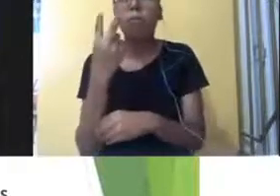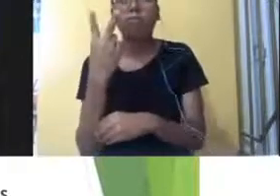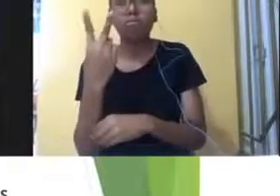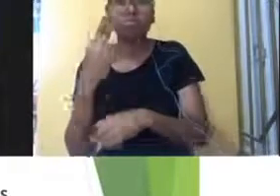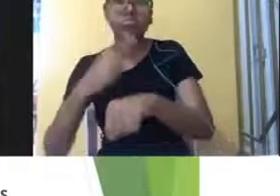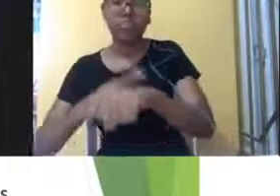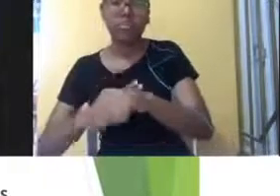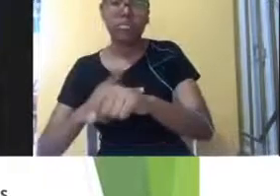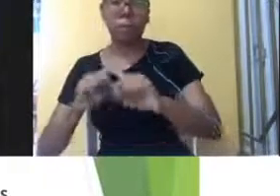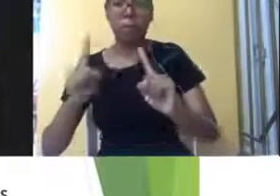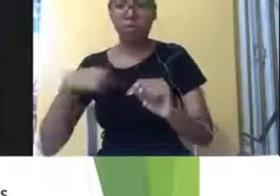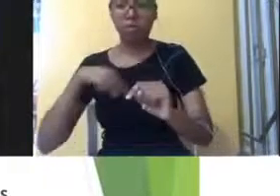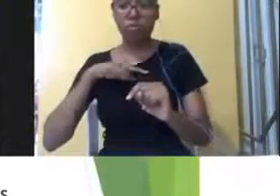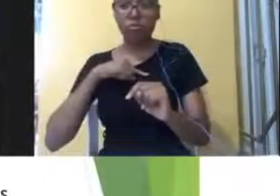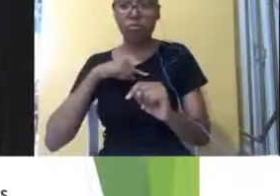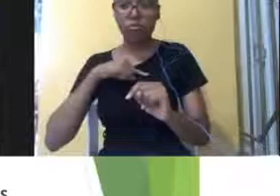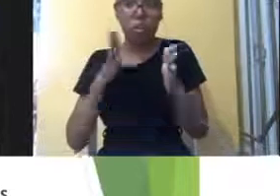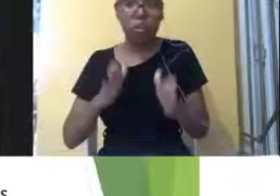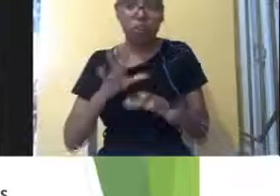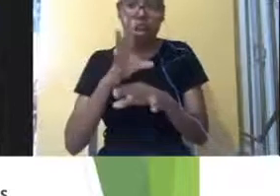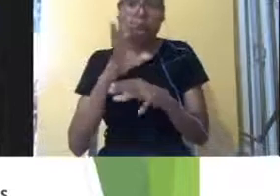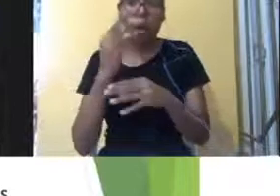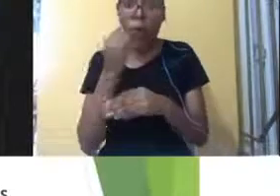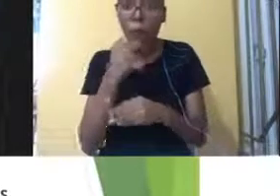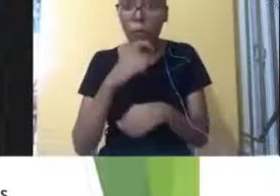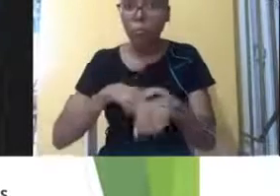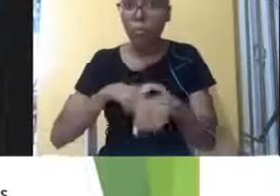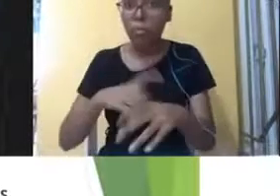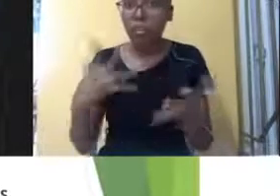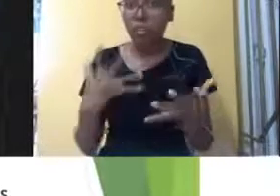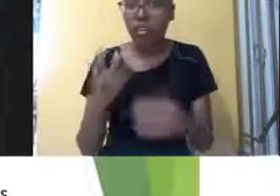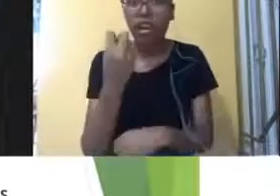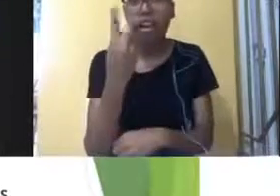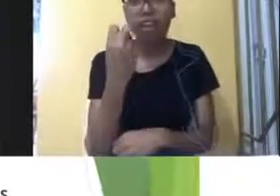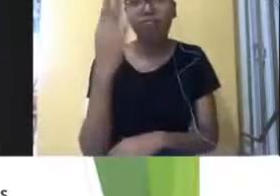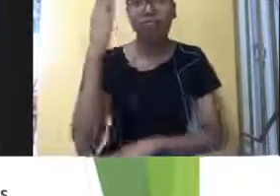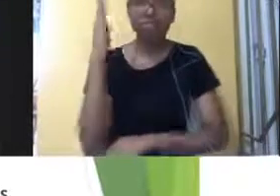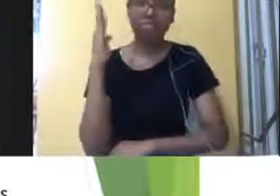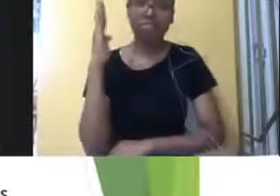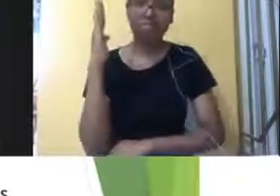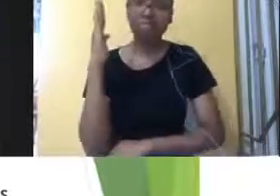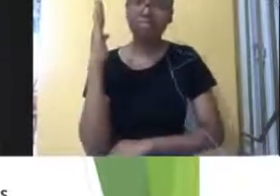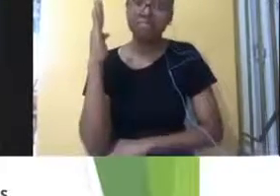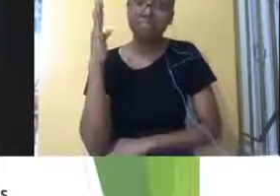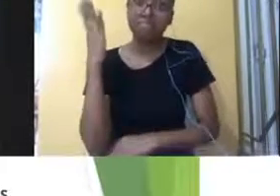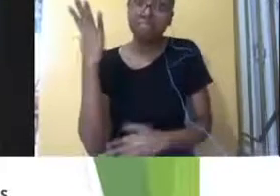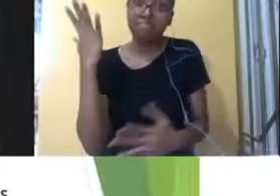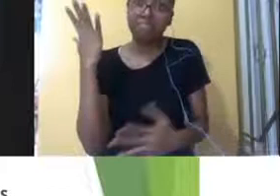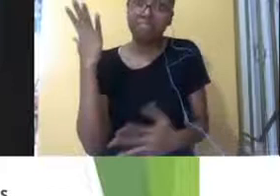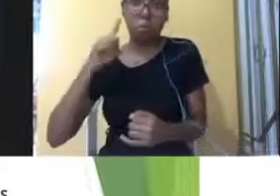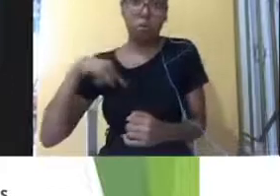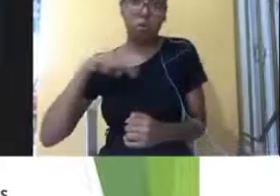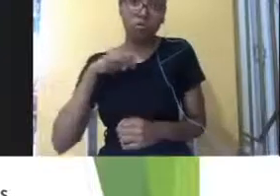nosotros es comer a las 12, que no ocurre, por ponerle algo cotidiano nuestro, que no ocurre en otro